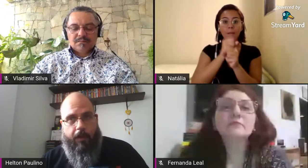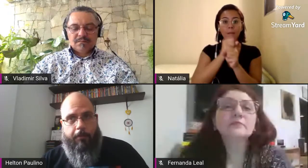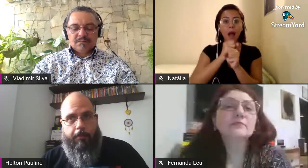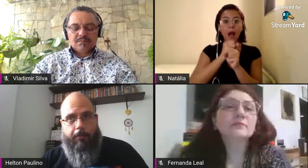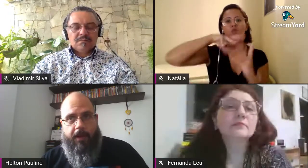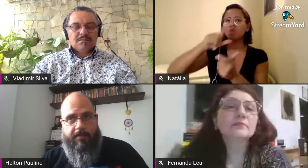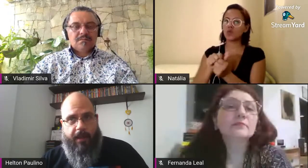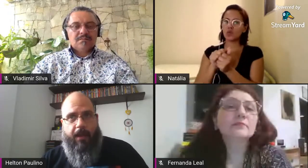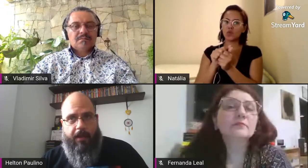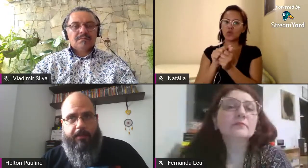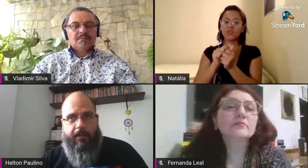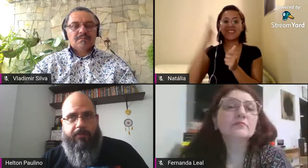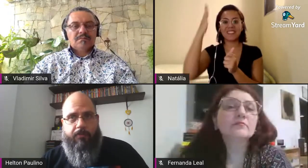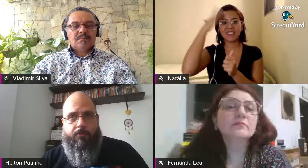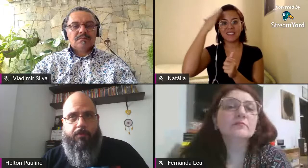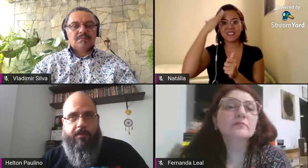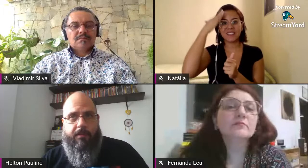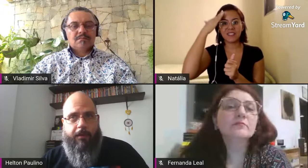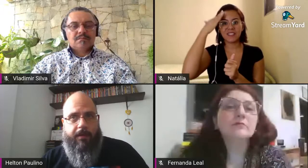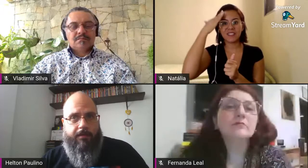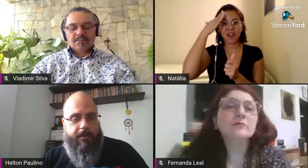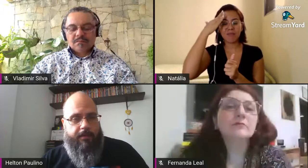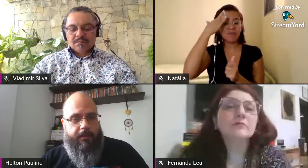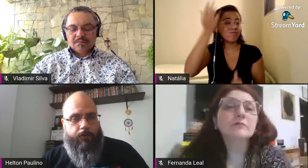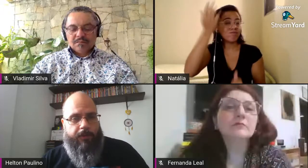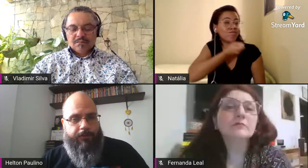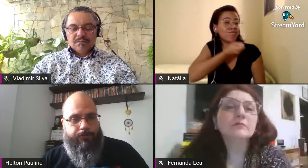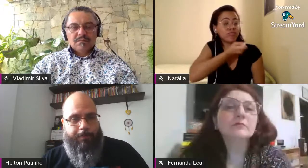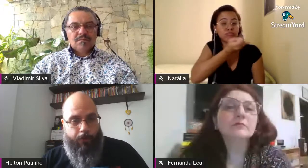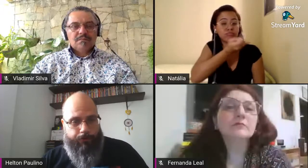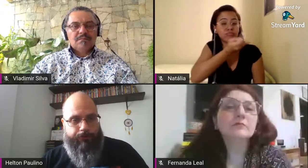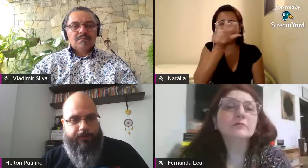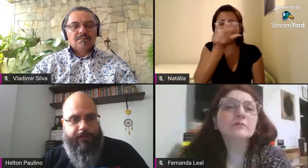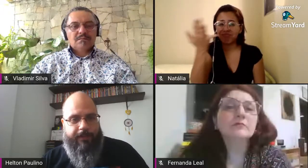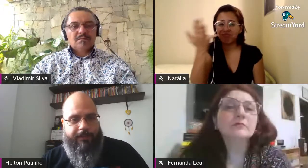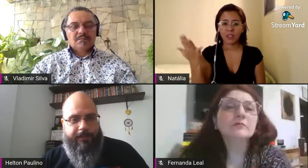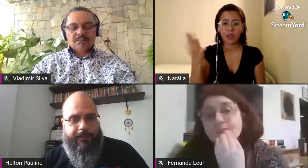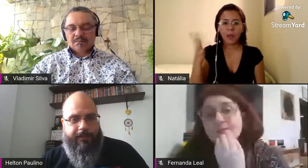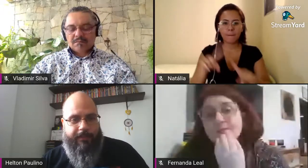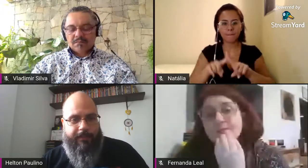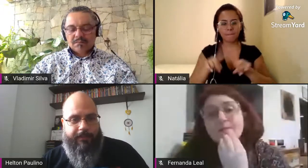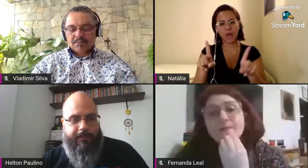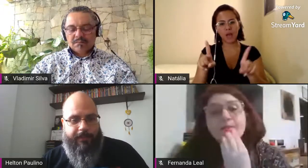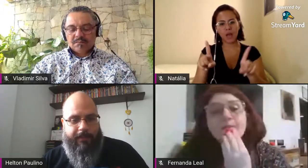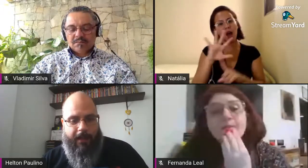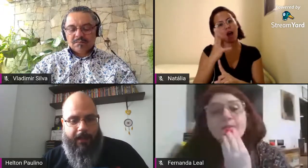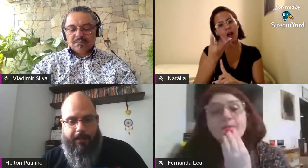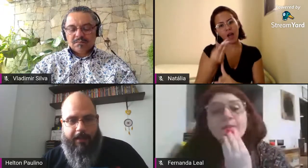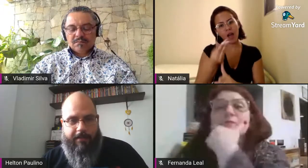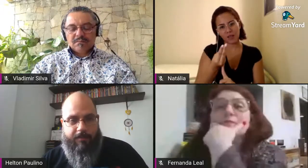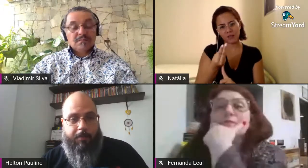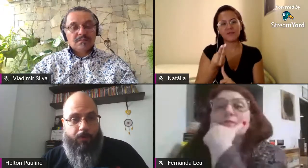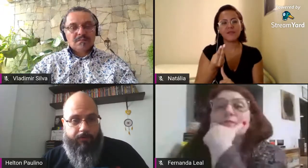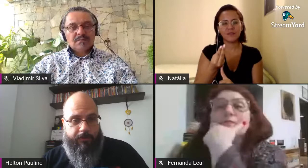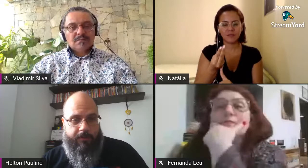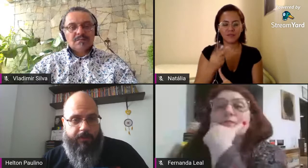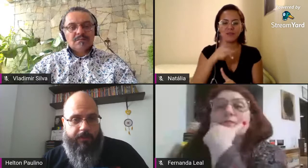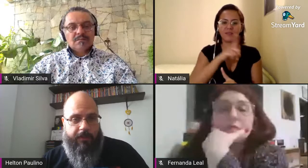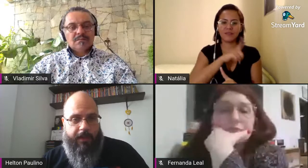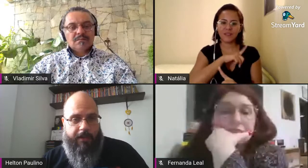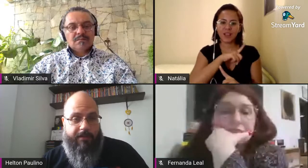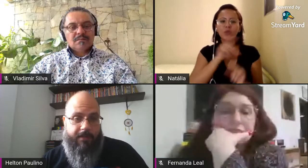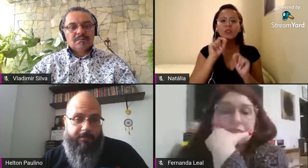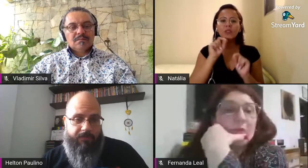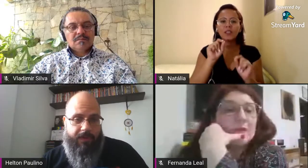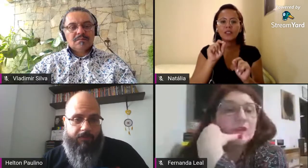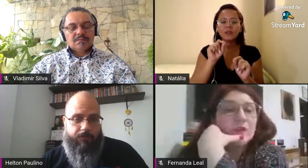notório, mas que a arte ela vem com esse contexto posto, né, de criar essas pontes,